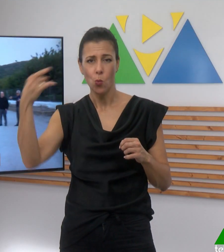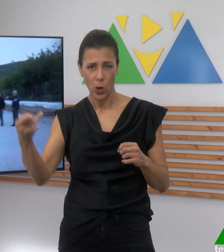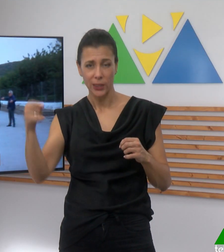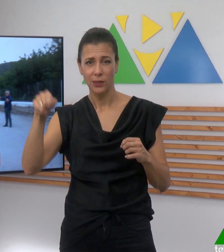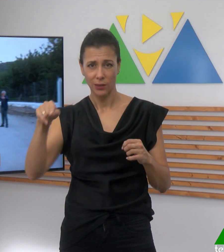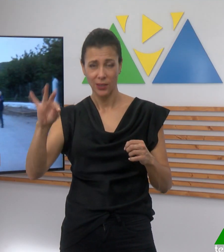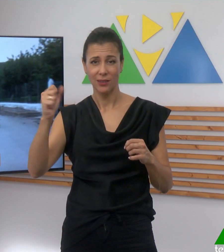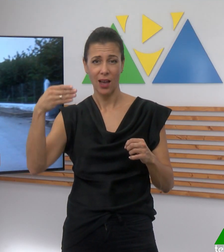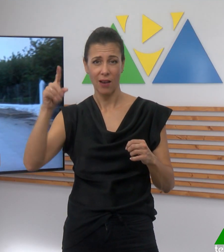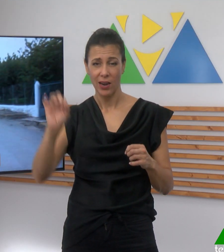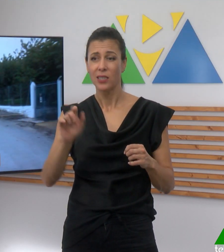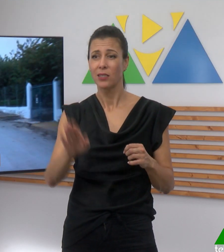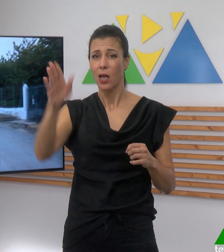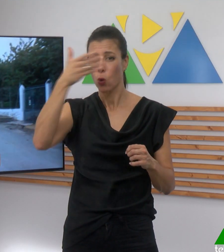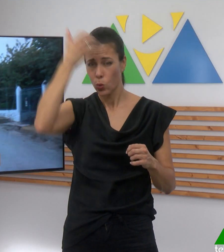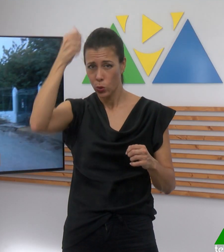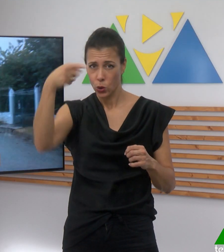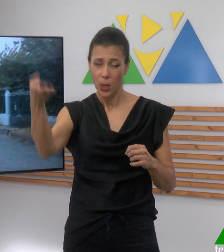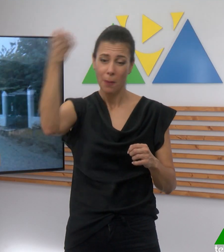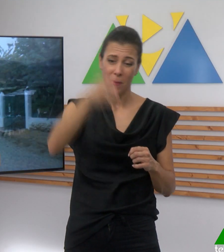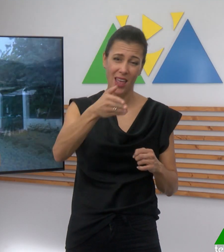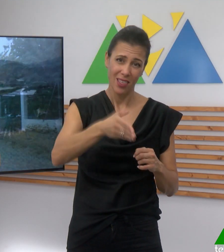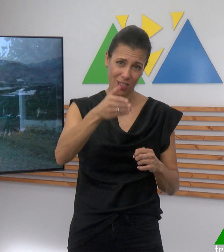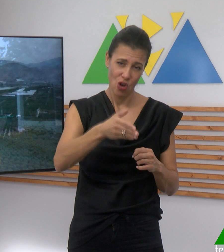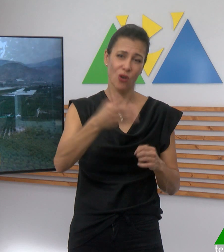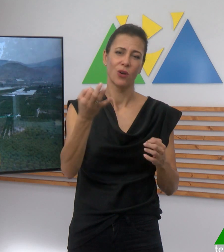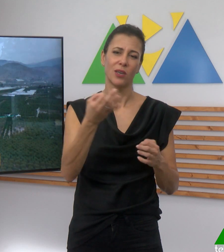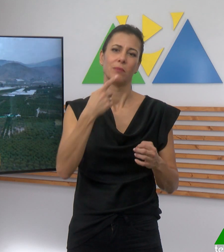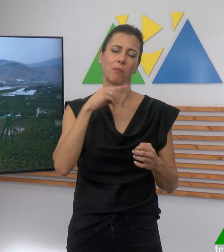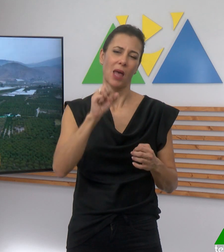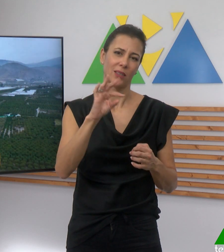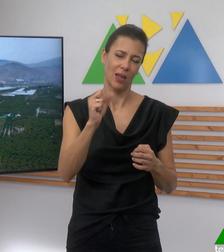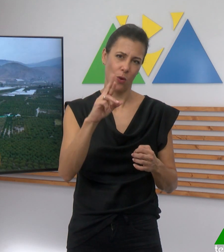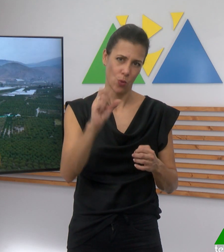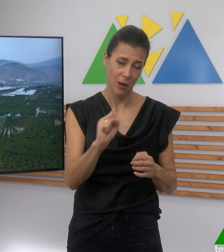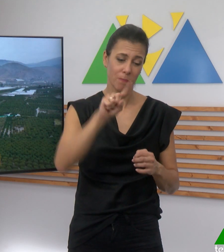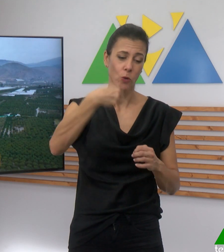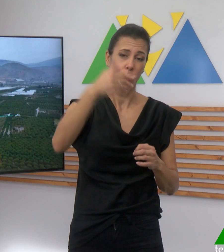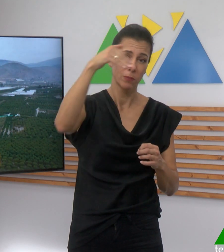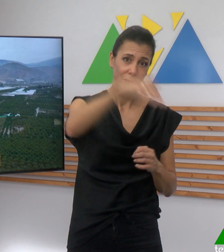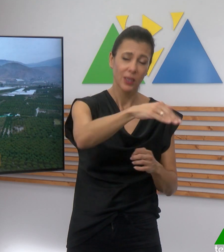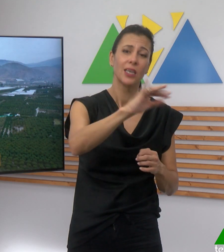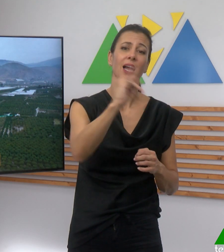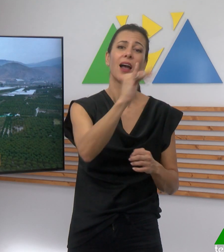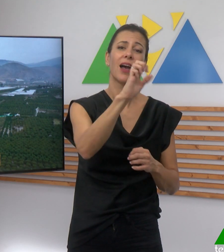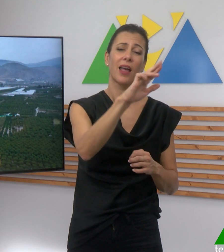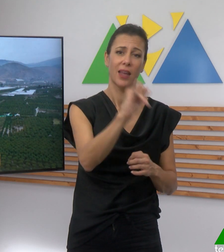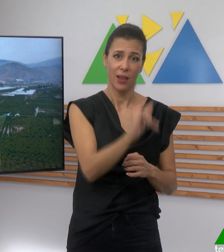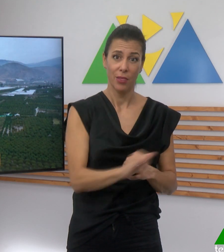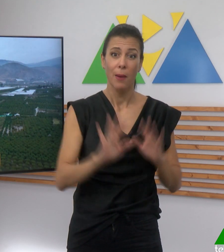dos pata taura y más para arriba las areas es decir que indudablemente aquí en este espacio en una